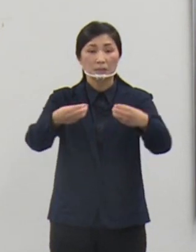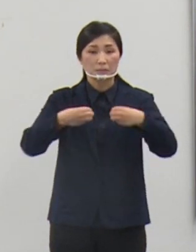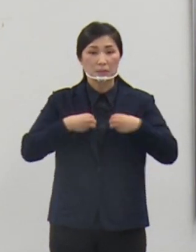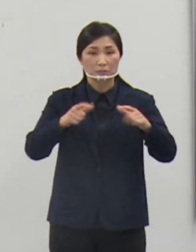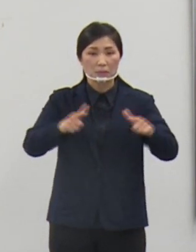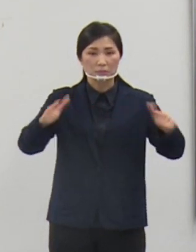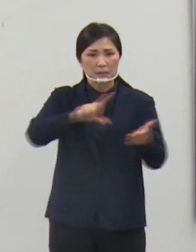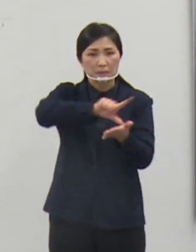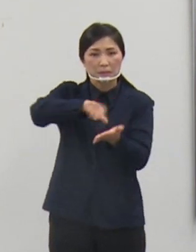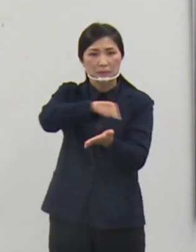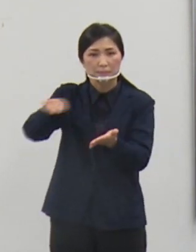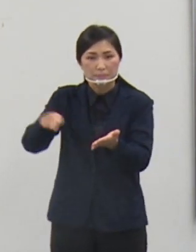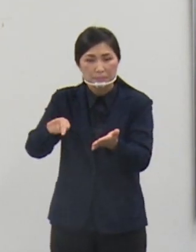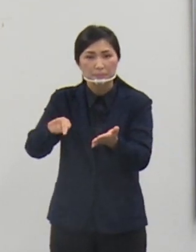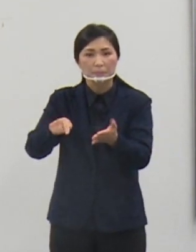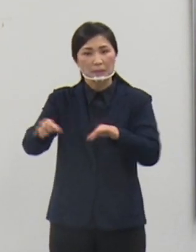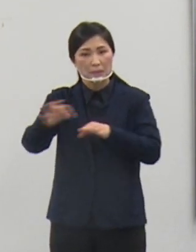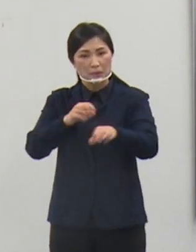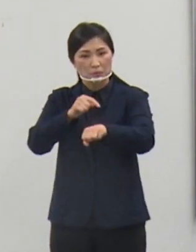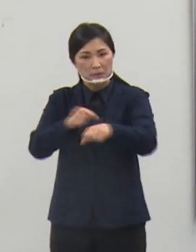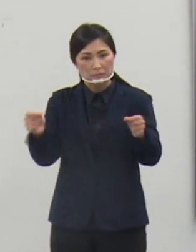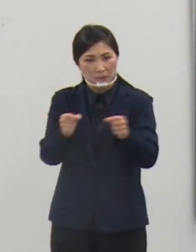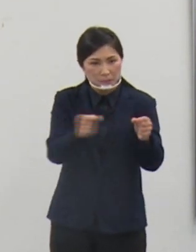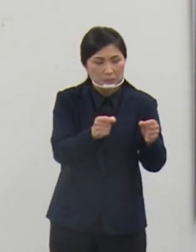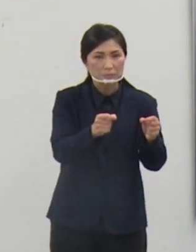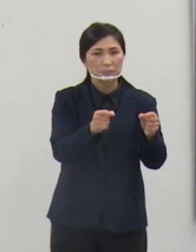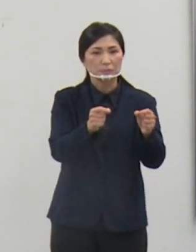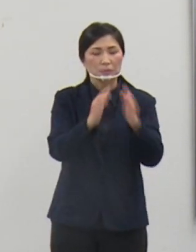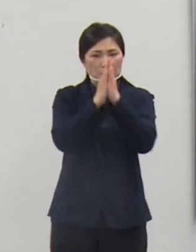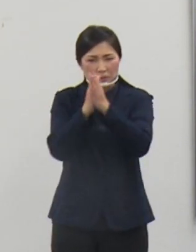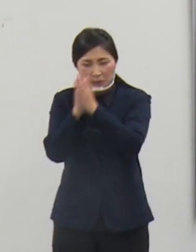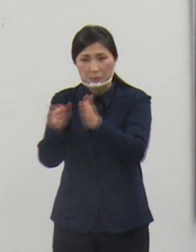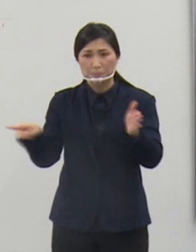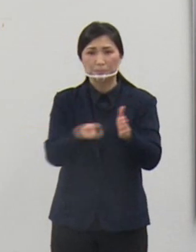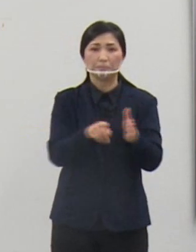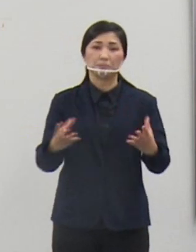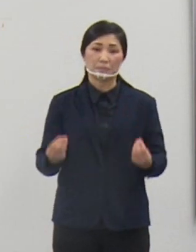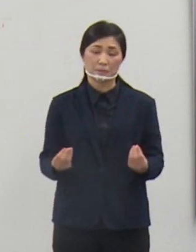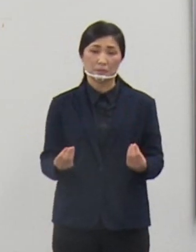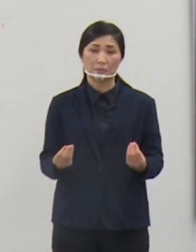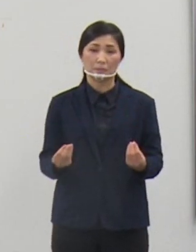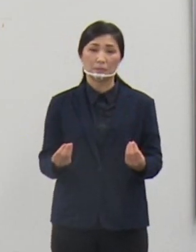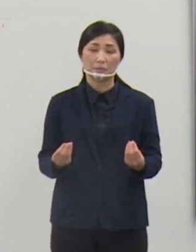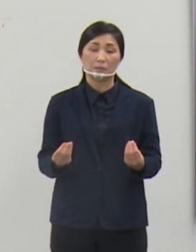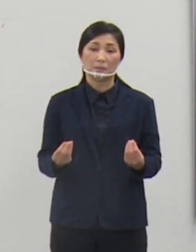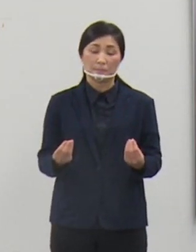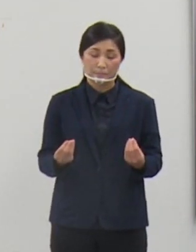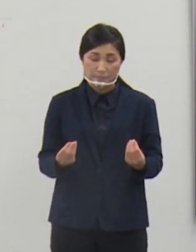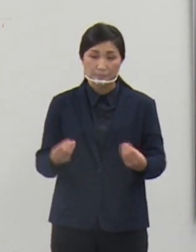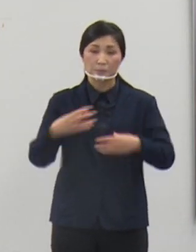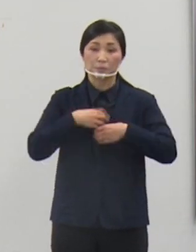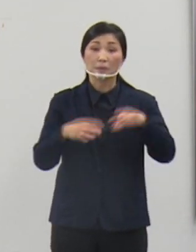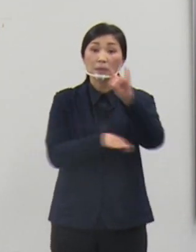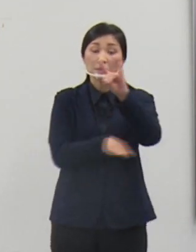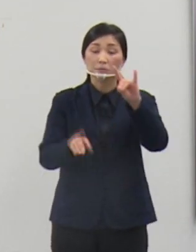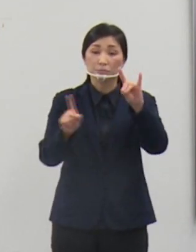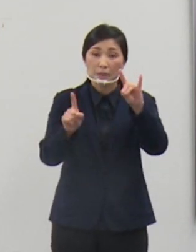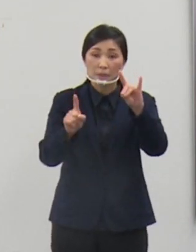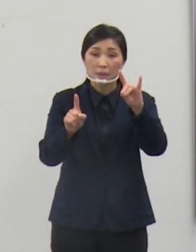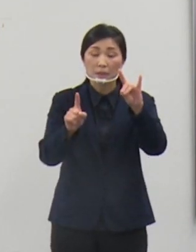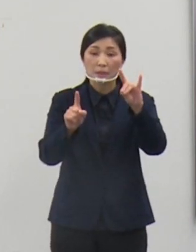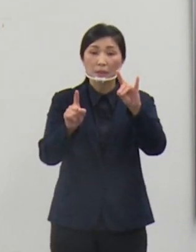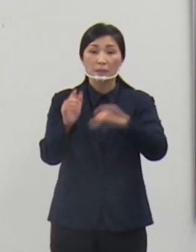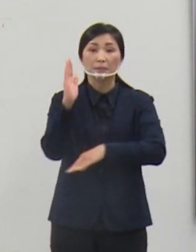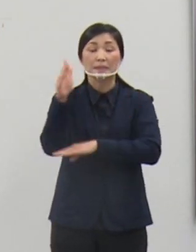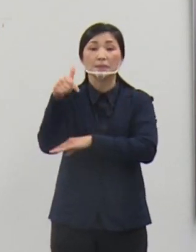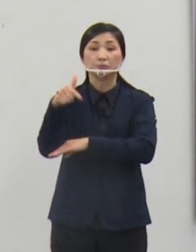や営業時間短縮等の要請を行ってまいりました。この警戒基準は政府の基準